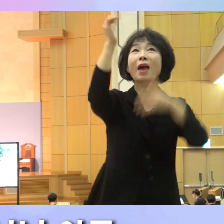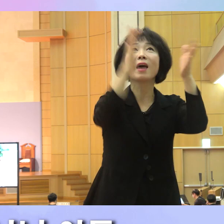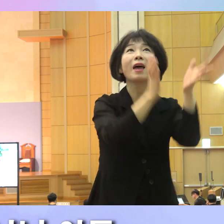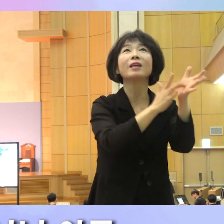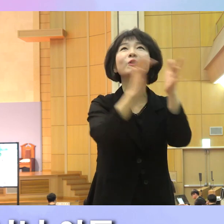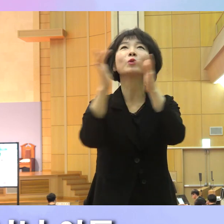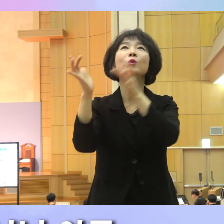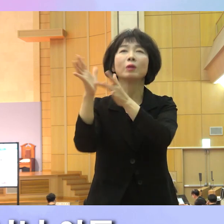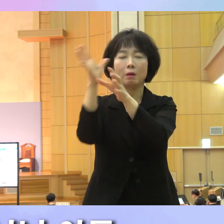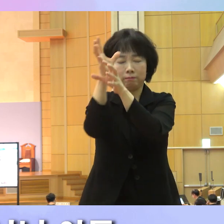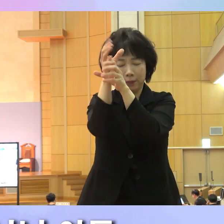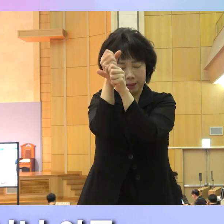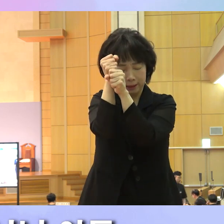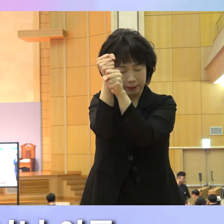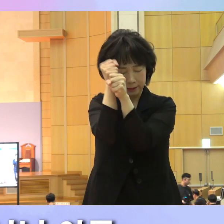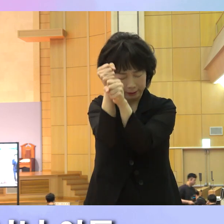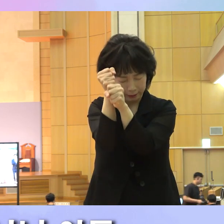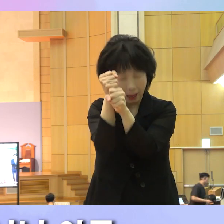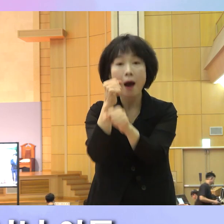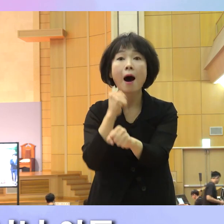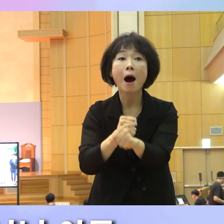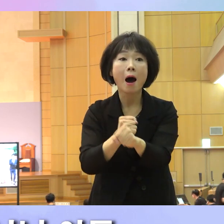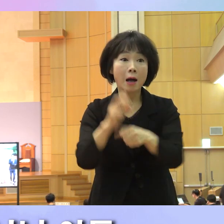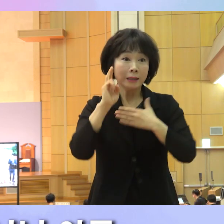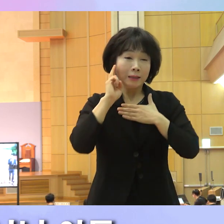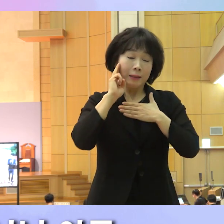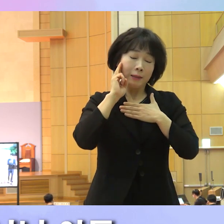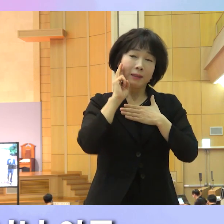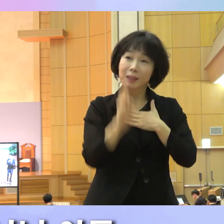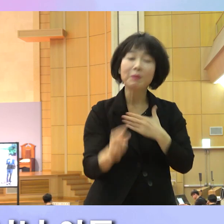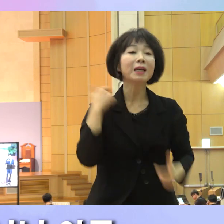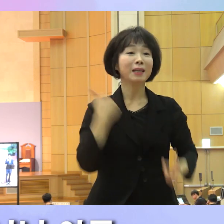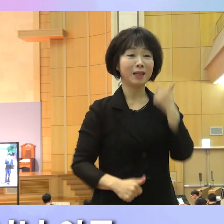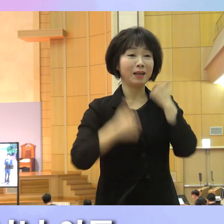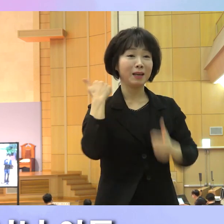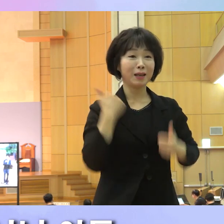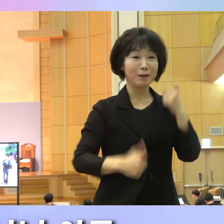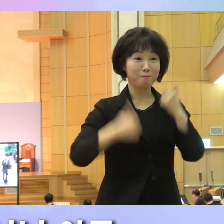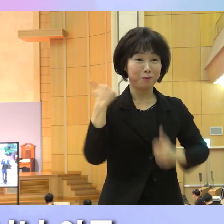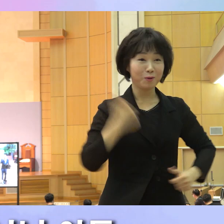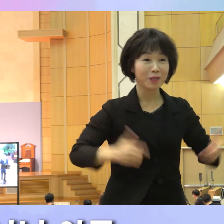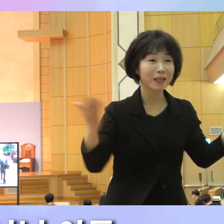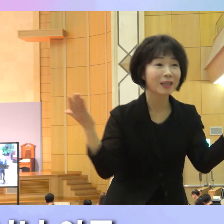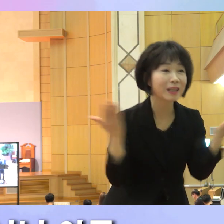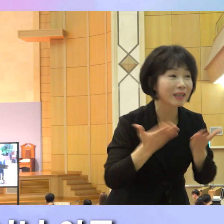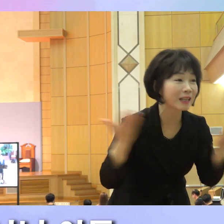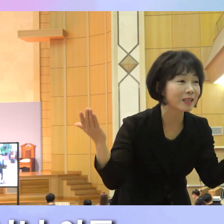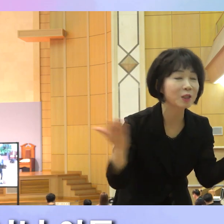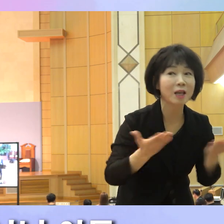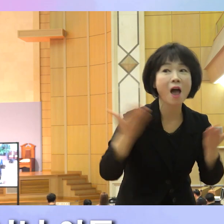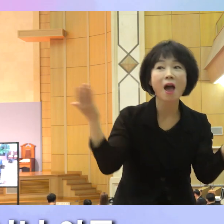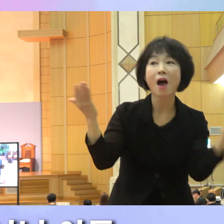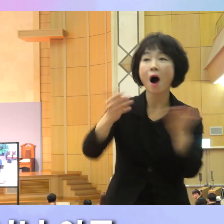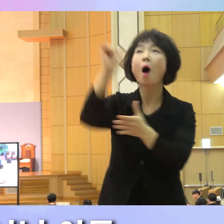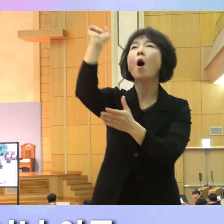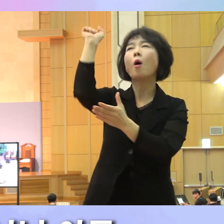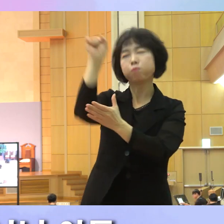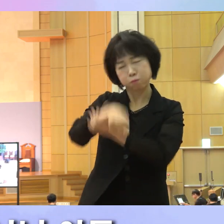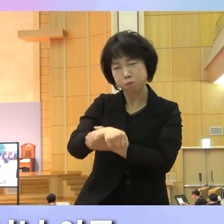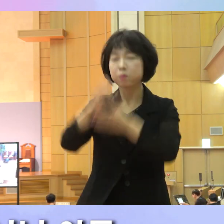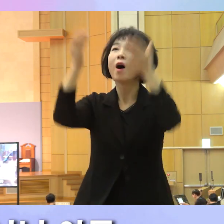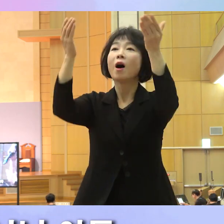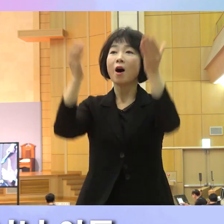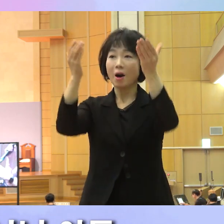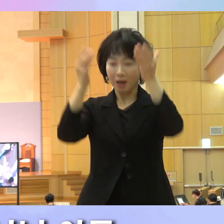구주 예수 의지함이 심히 기쁜 일일세.